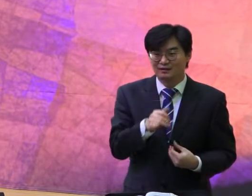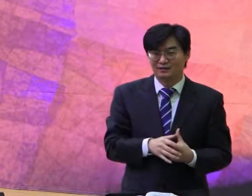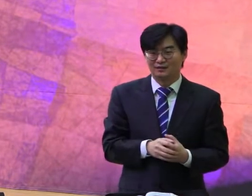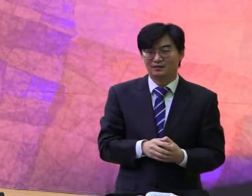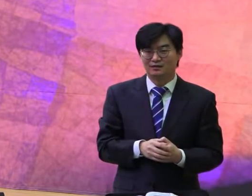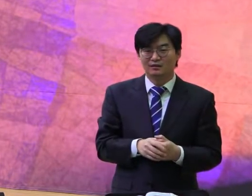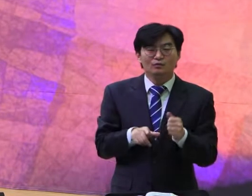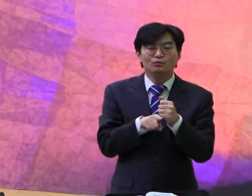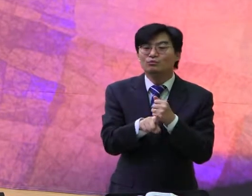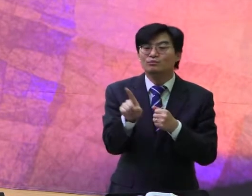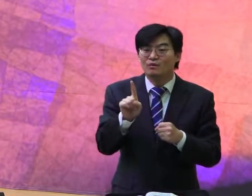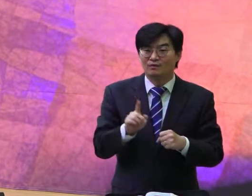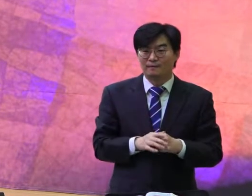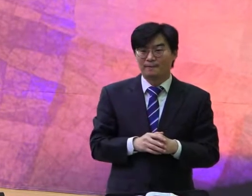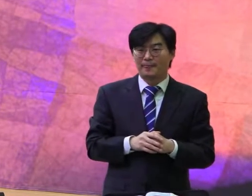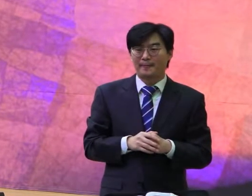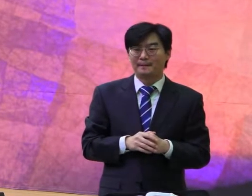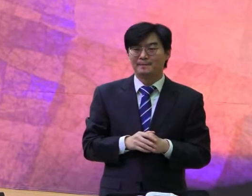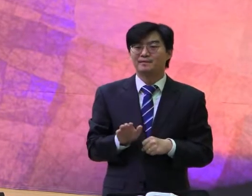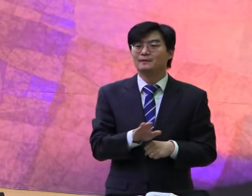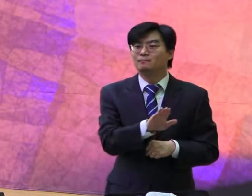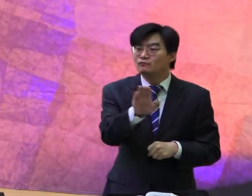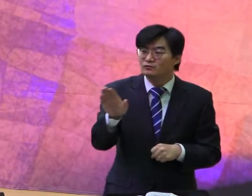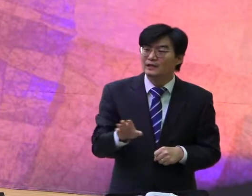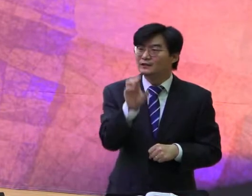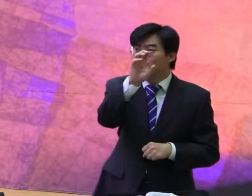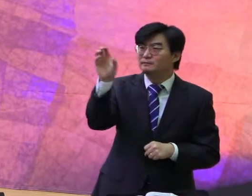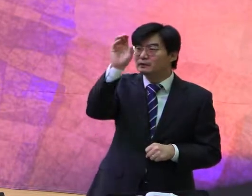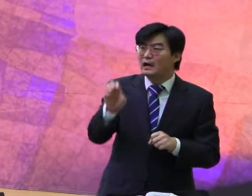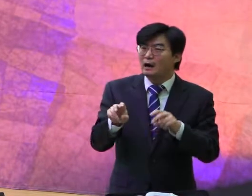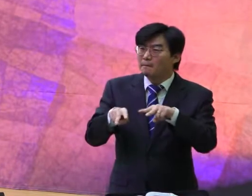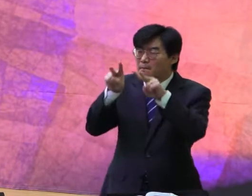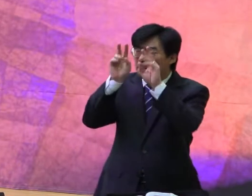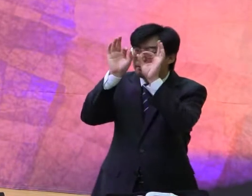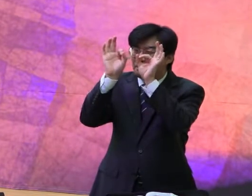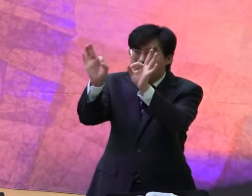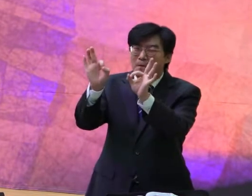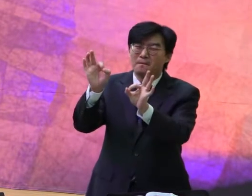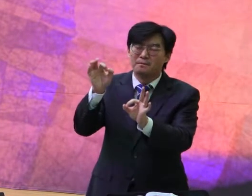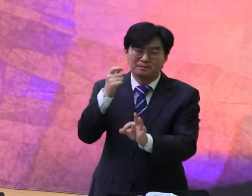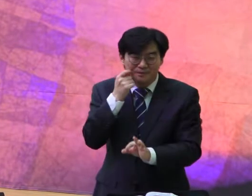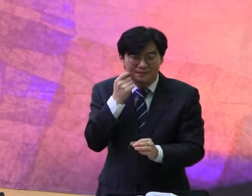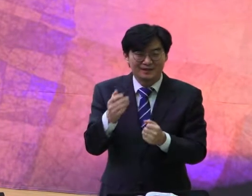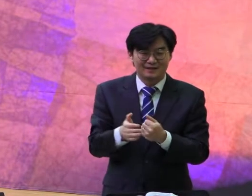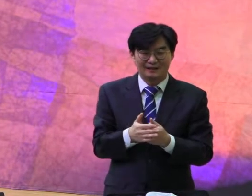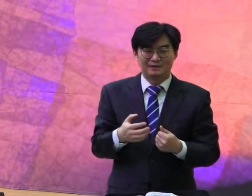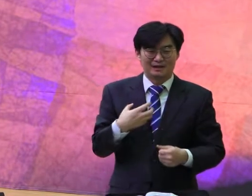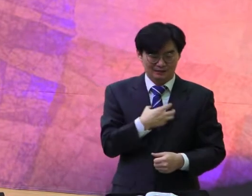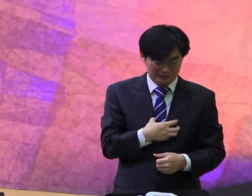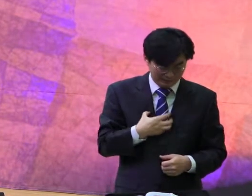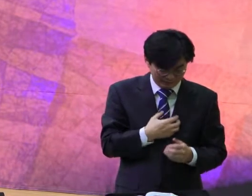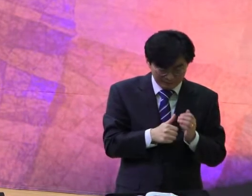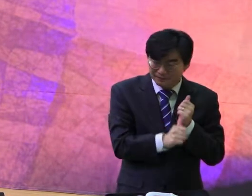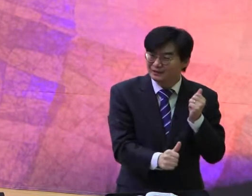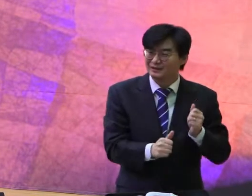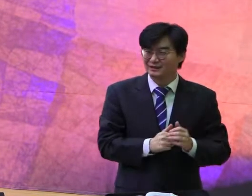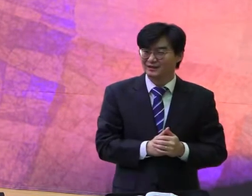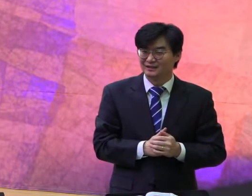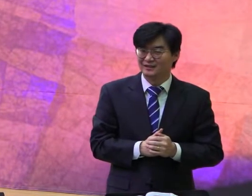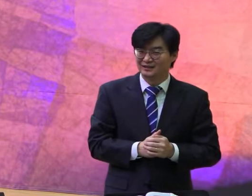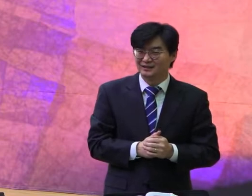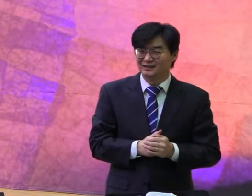왜 그렇습니까? 여러분, 왜 신앙이 흔들립니까? 왜 신앙이 약해집니까? 그리고 왜